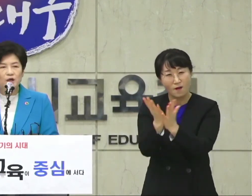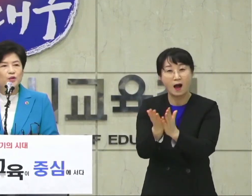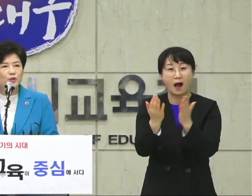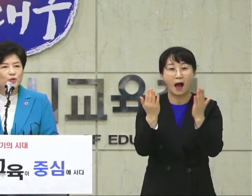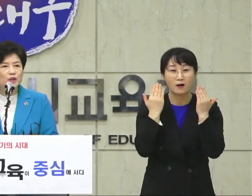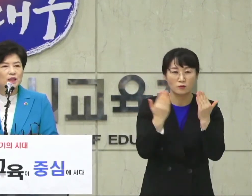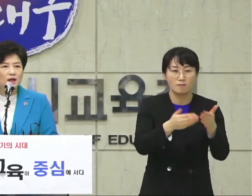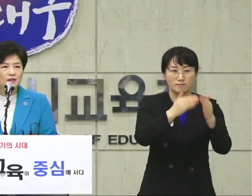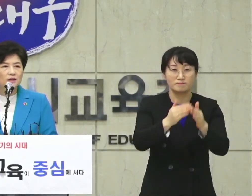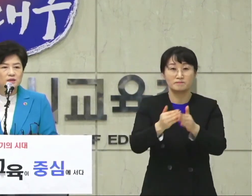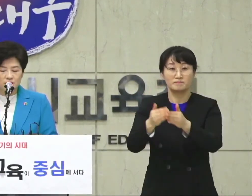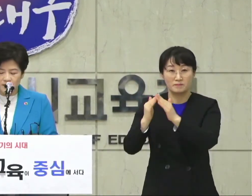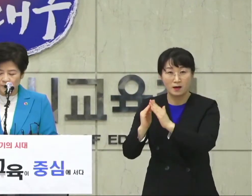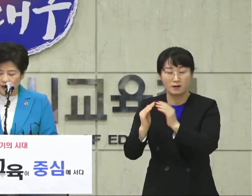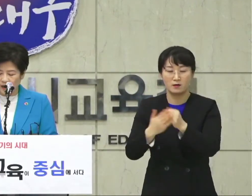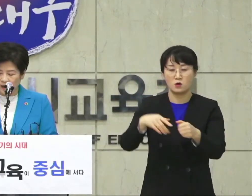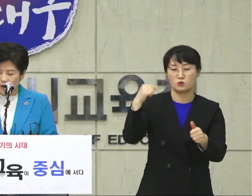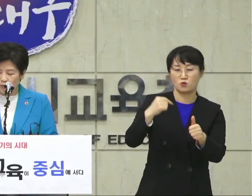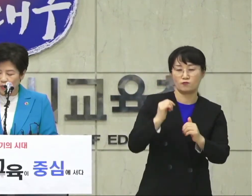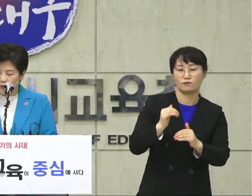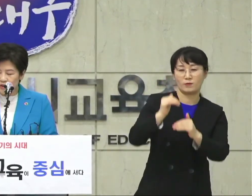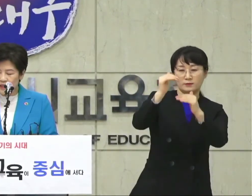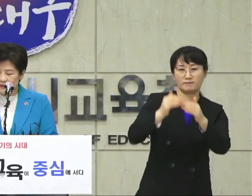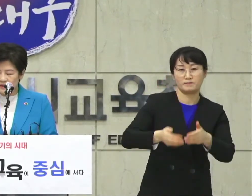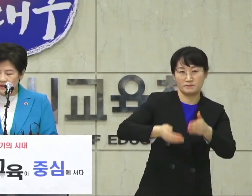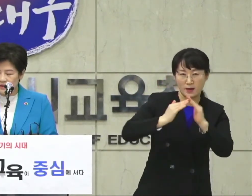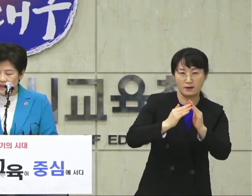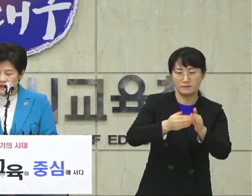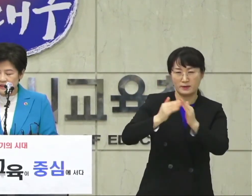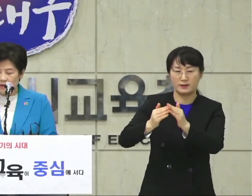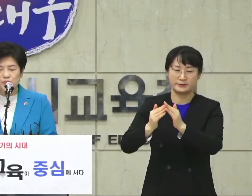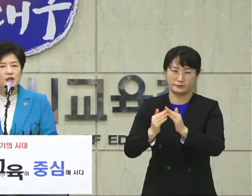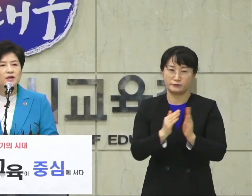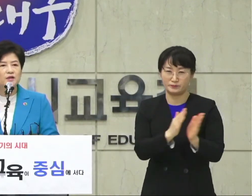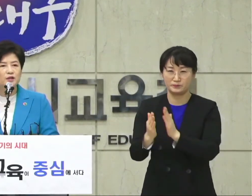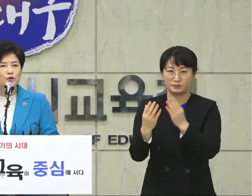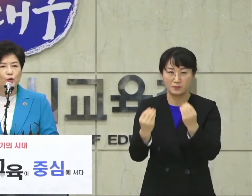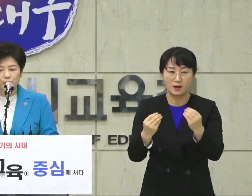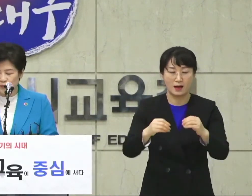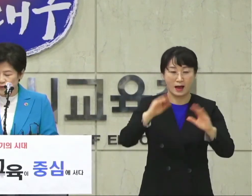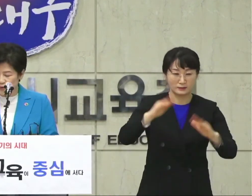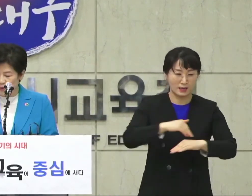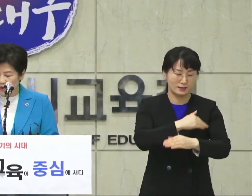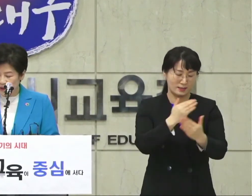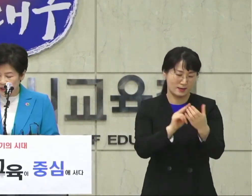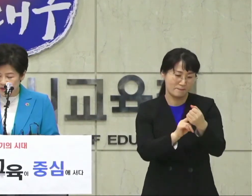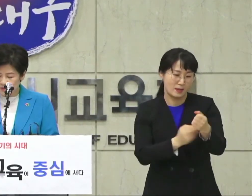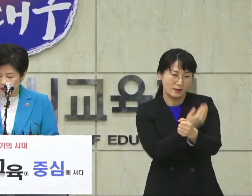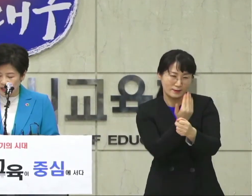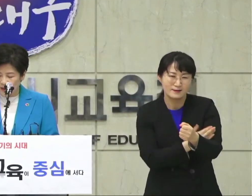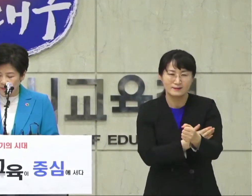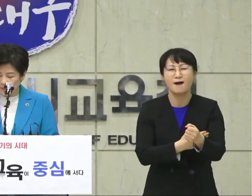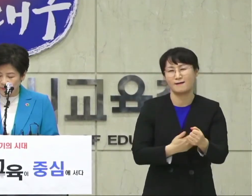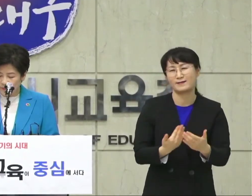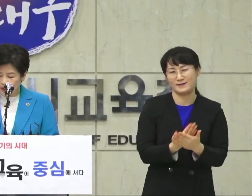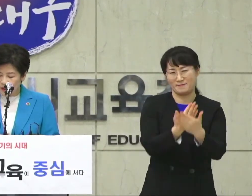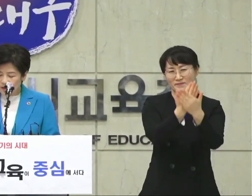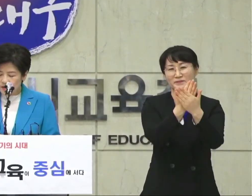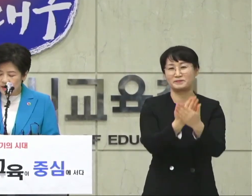학교와 교육기관을 설립해 모든 학생들의 잠재력을 꽃피우도록